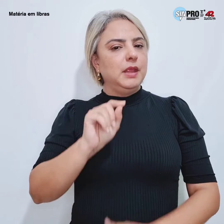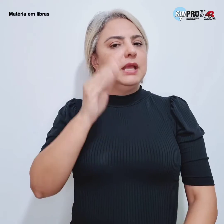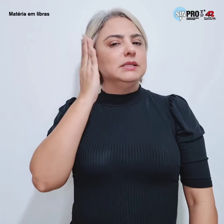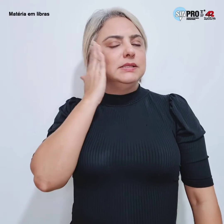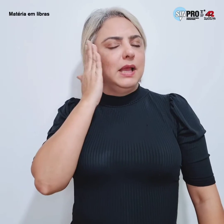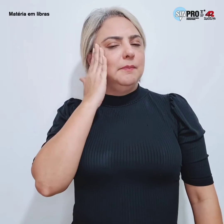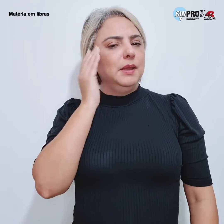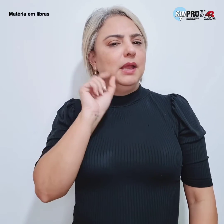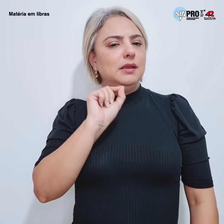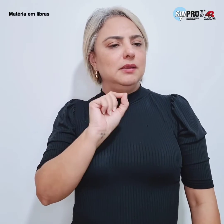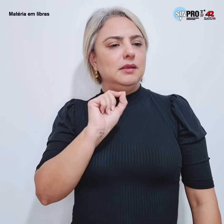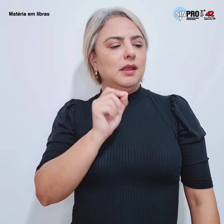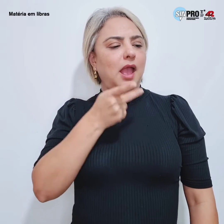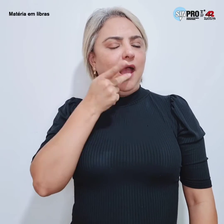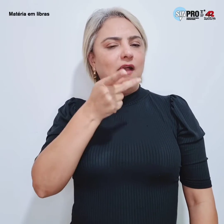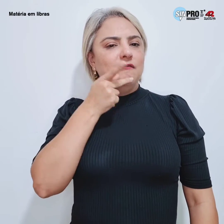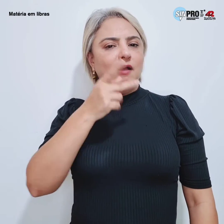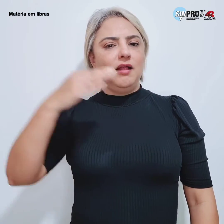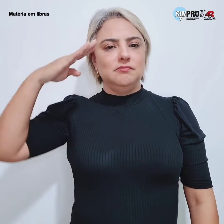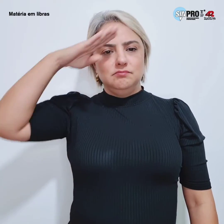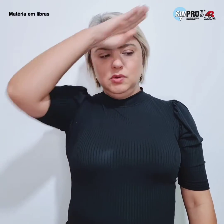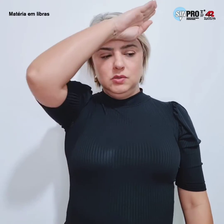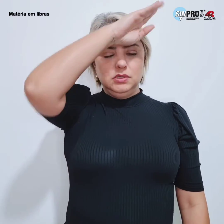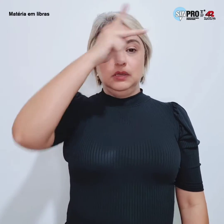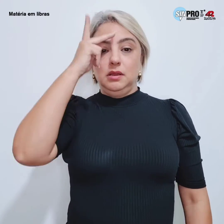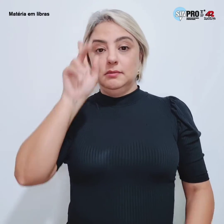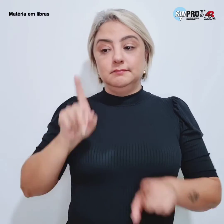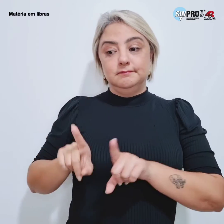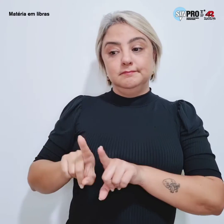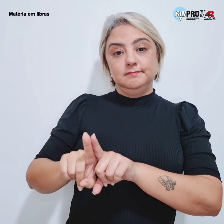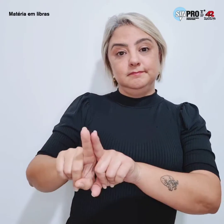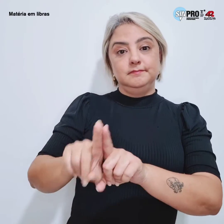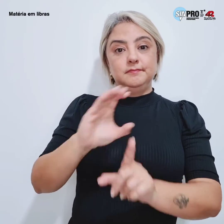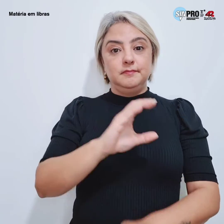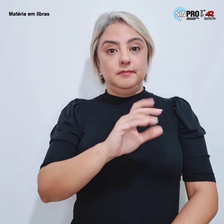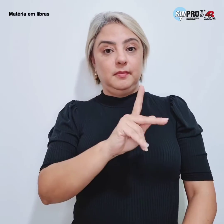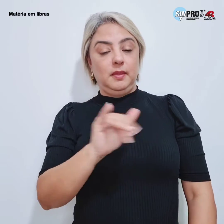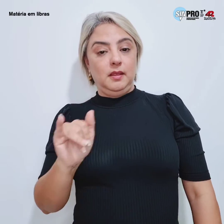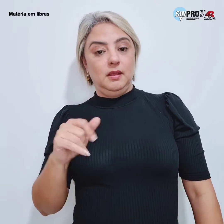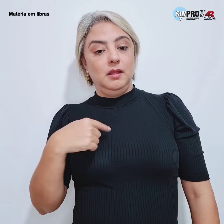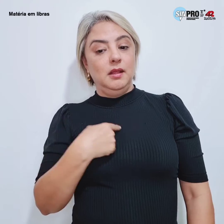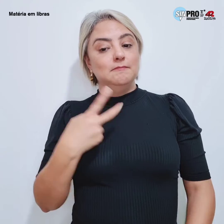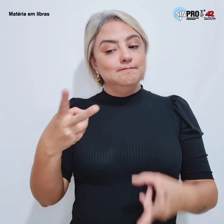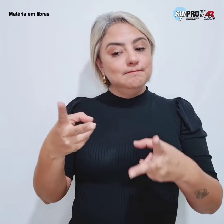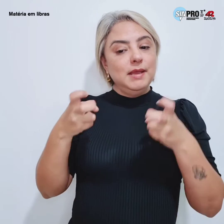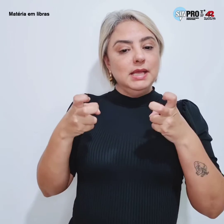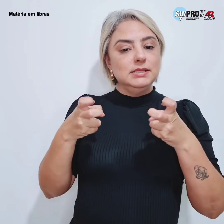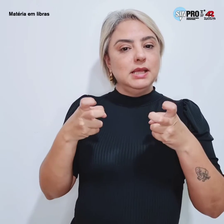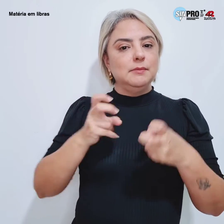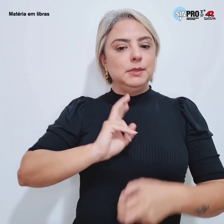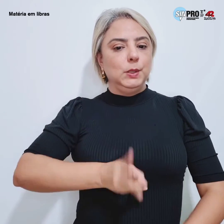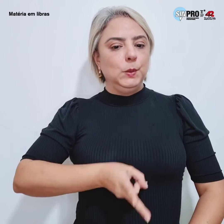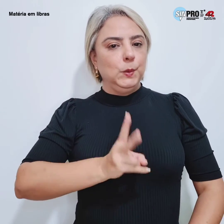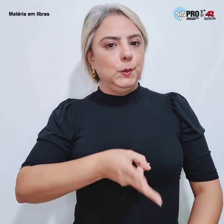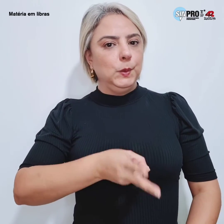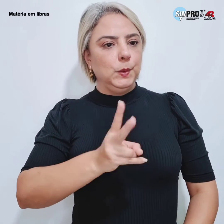considerando as falas de Bolsonaro paralelas à CPI, nota-se que ele continua sem